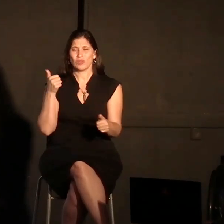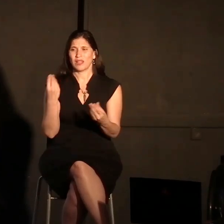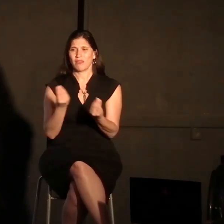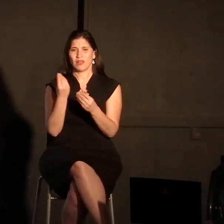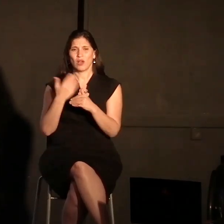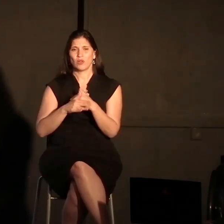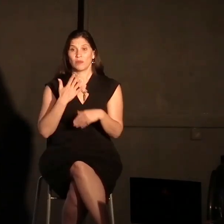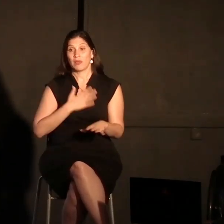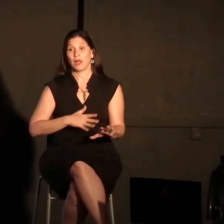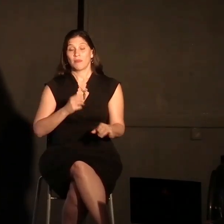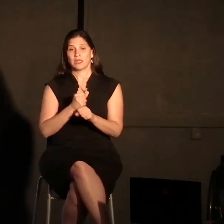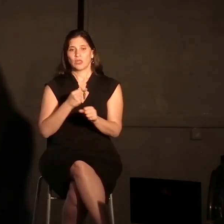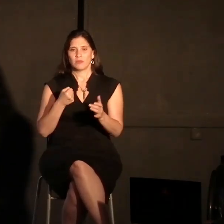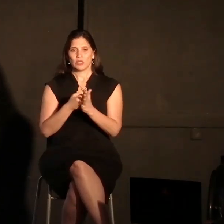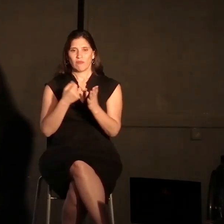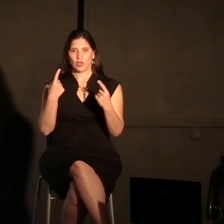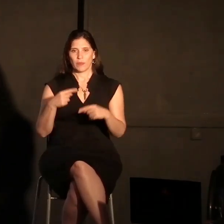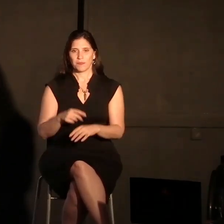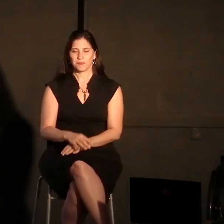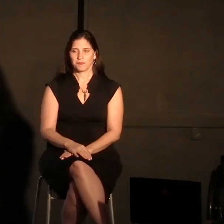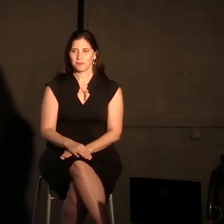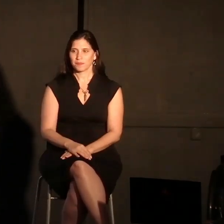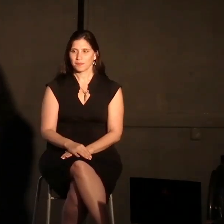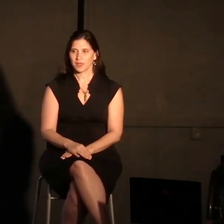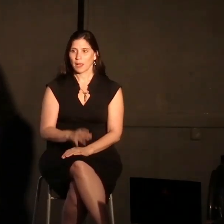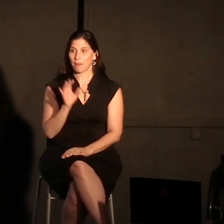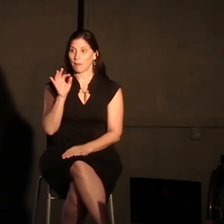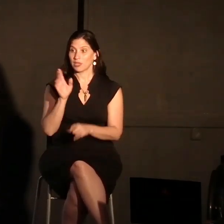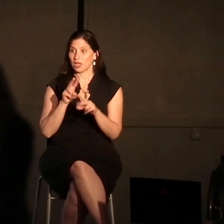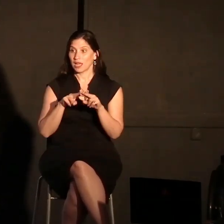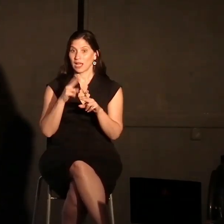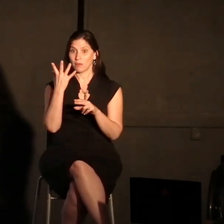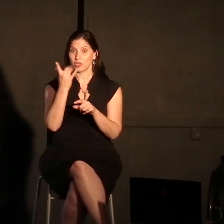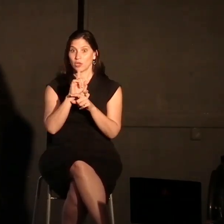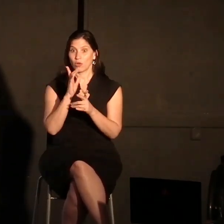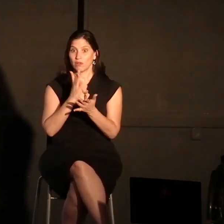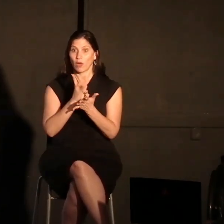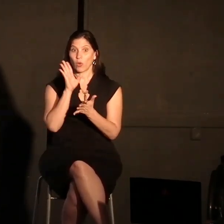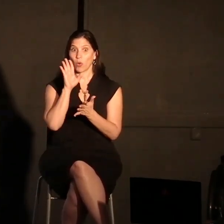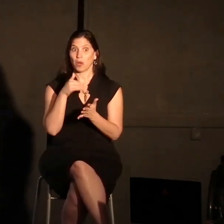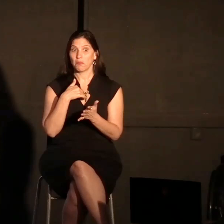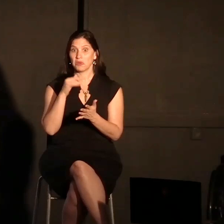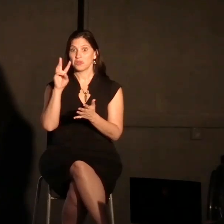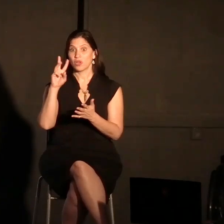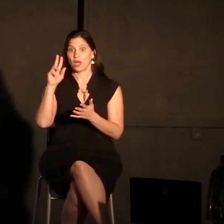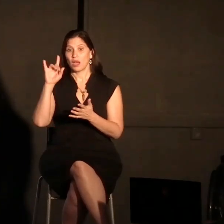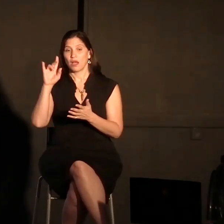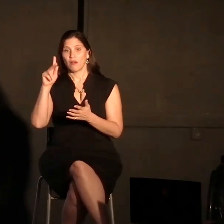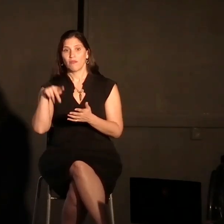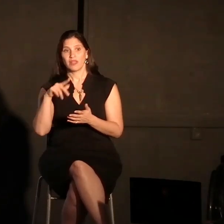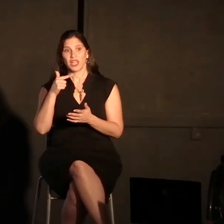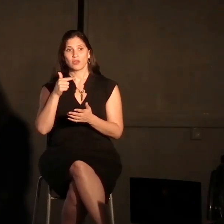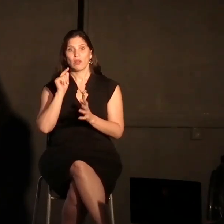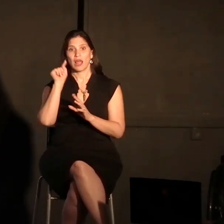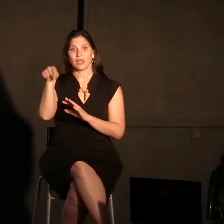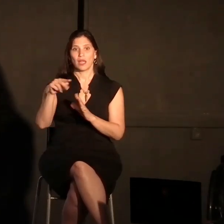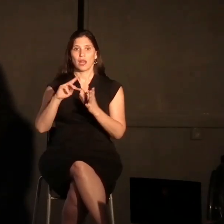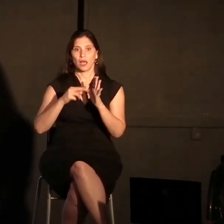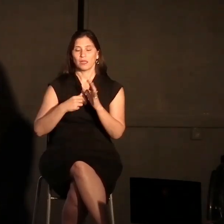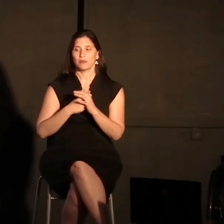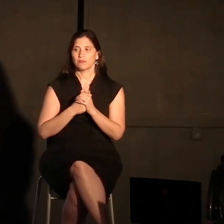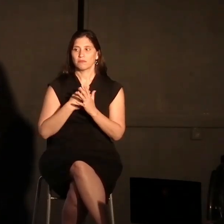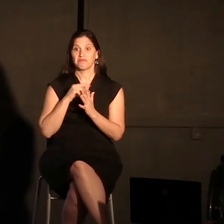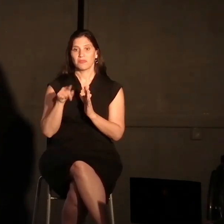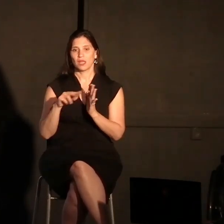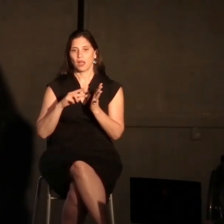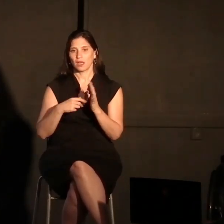האחרון שבא לכם לעשות בסוף היום וממש אחרי חמש דקות כבר קוראים לי שח גע ראשון להגיע לחדר